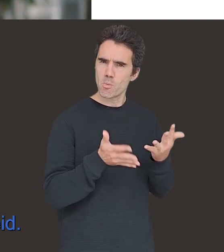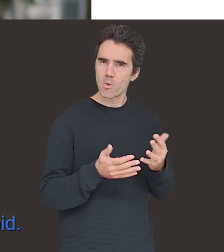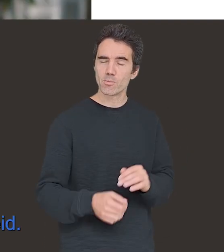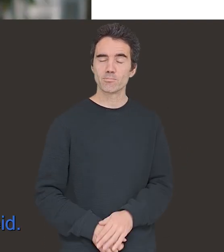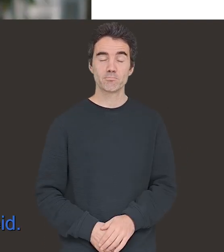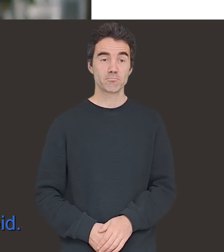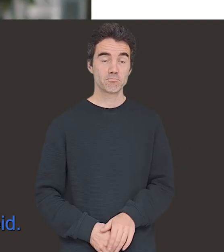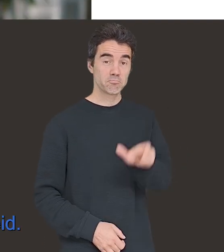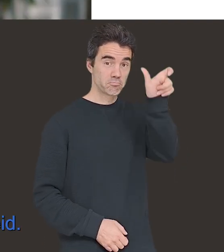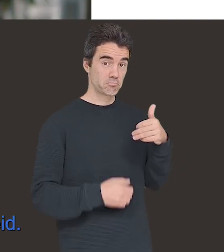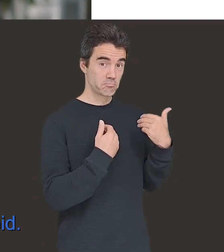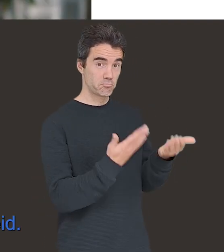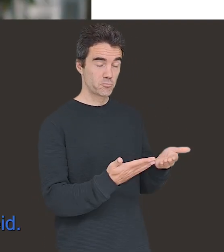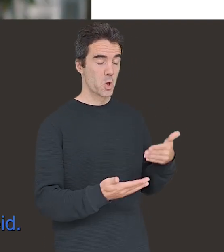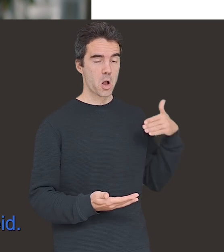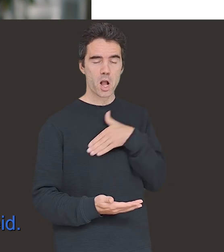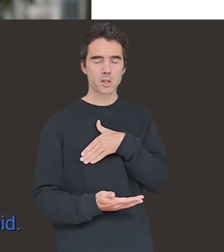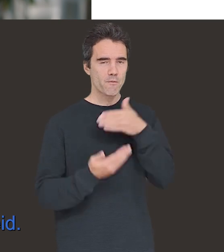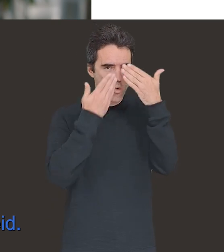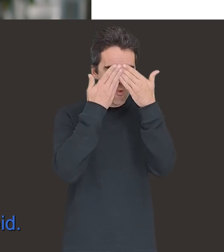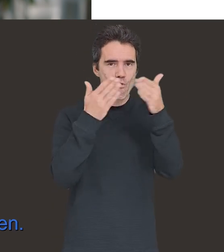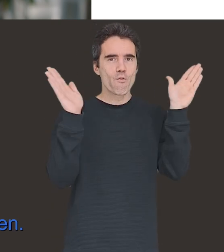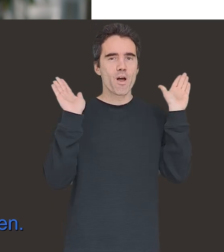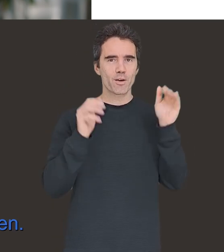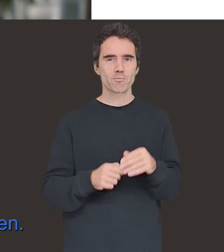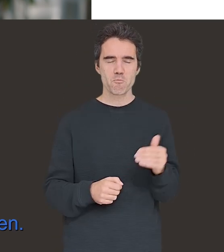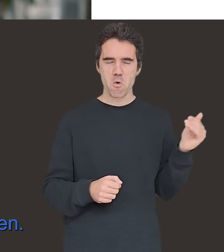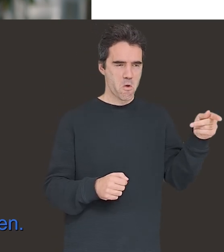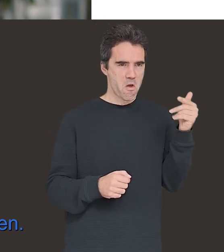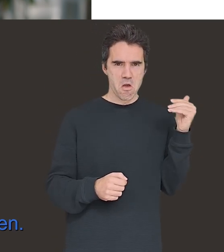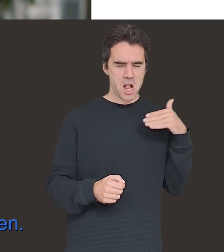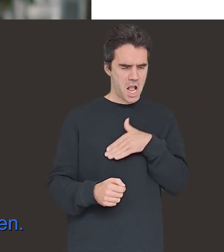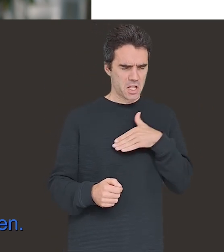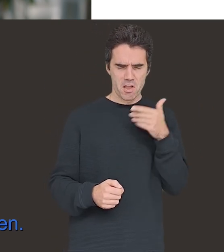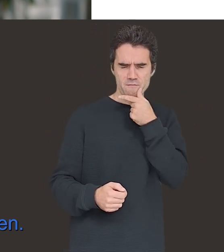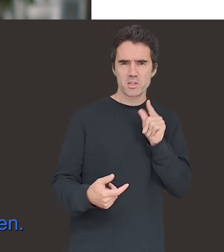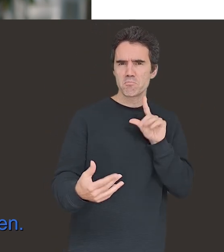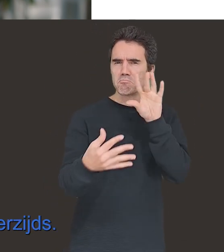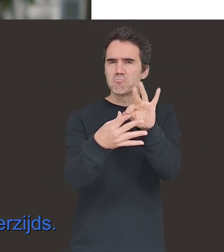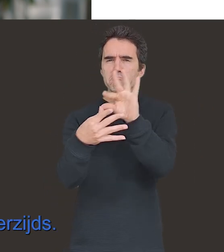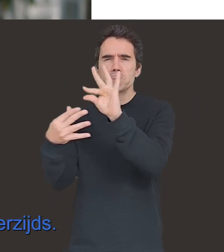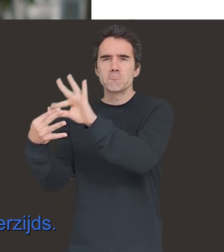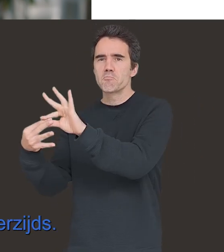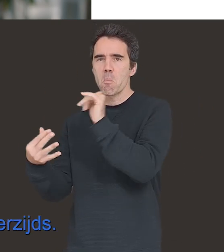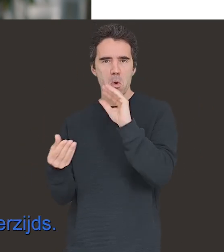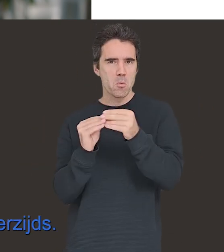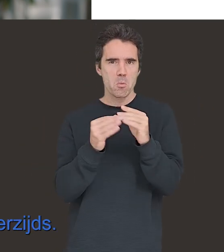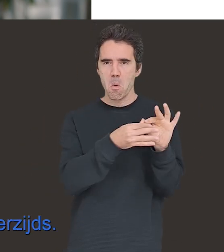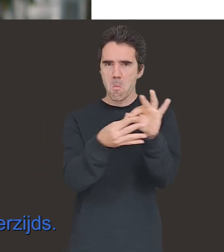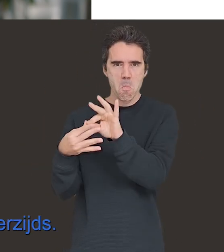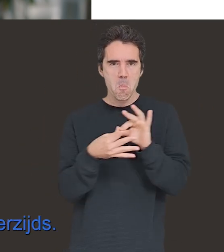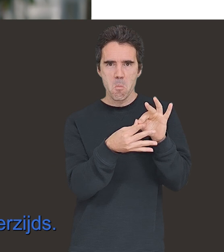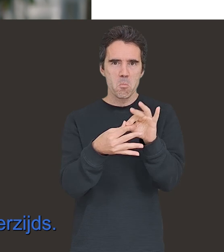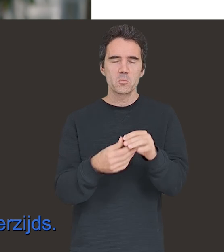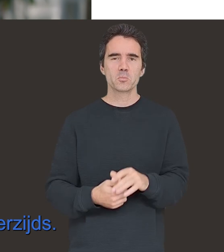Alors, Kamran, c'est quelqu'un d'extrêmement ouvert vers les prochaines. Voilà, je ne sais pas comment dire, c'est quelqu'un qui il aime plus ou moins